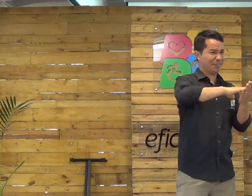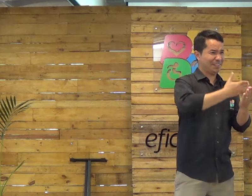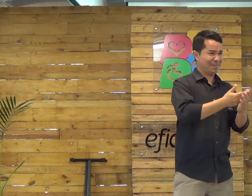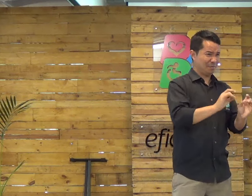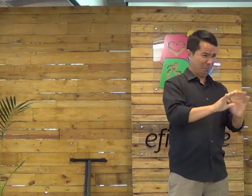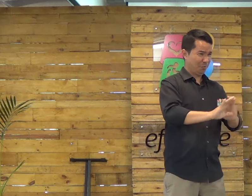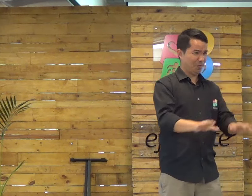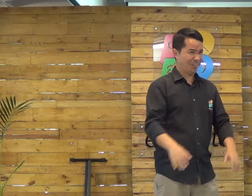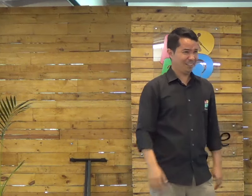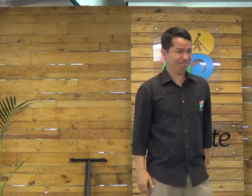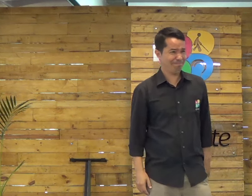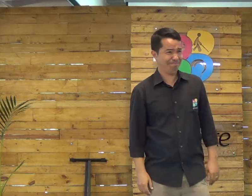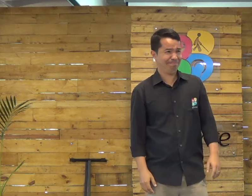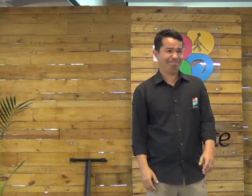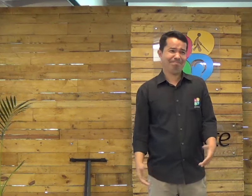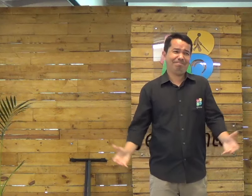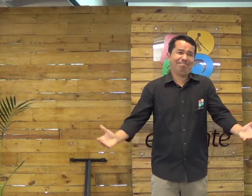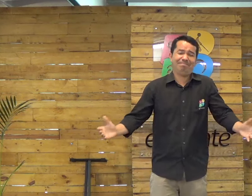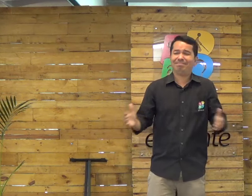Só o pastor pode interpretar.